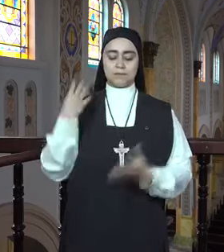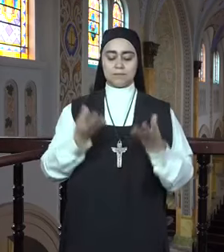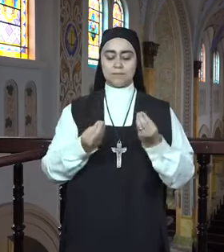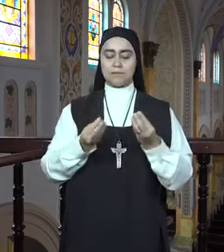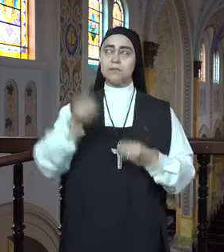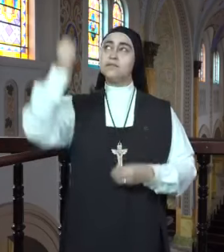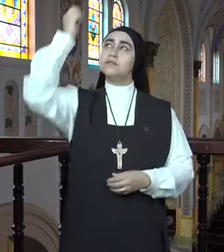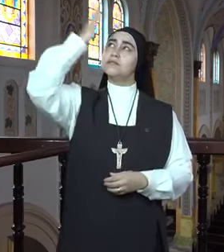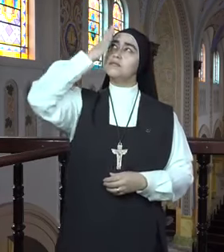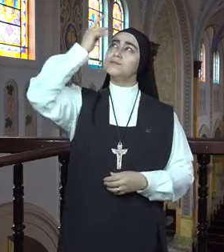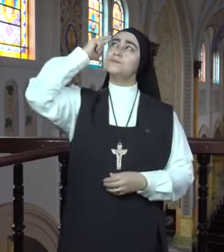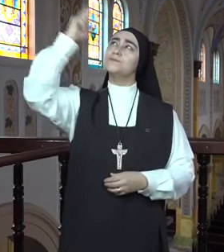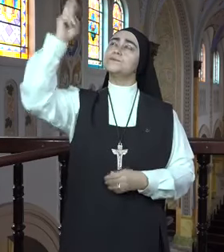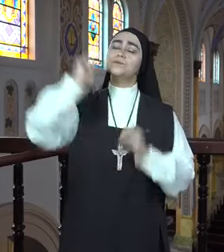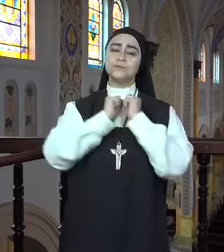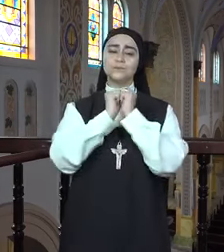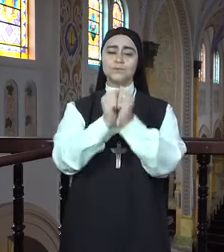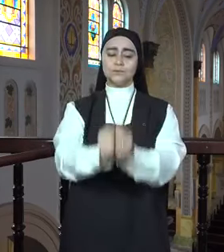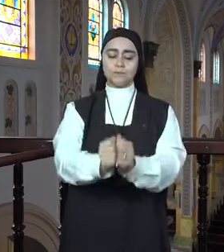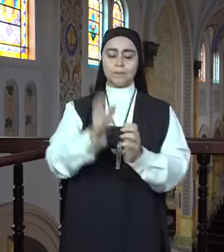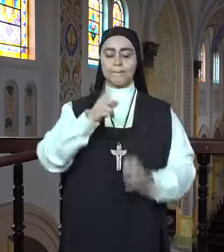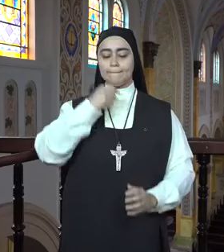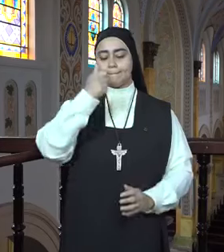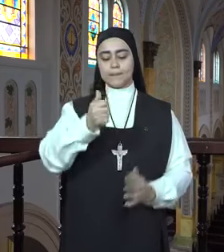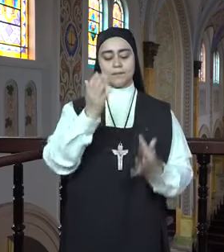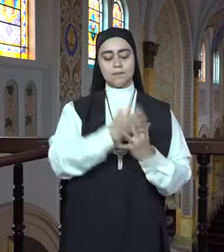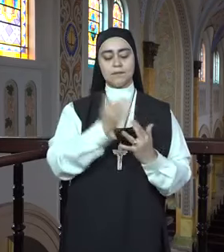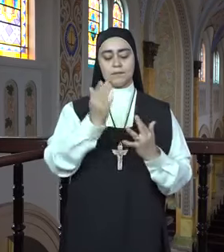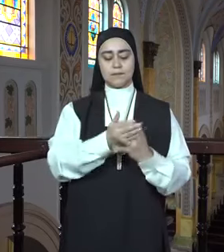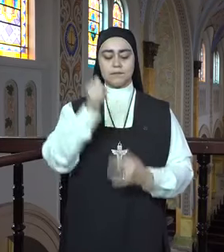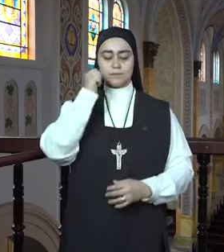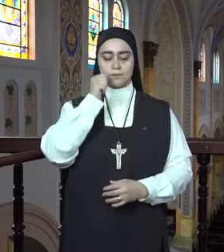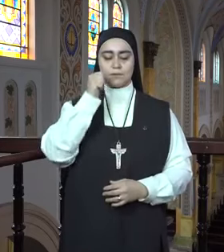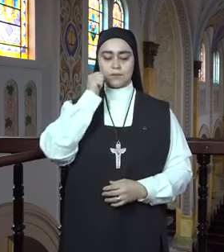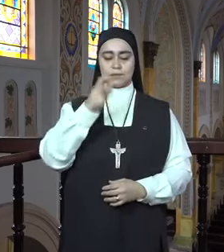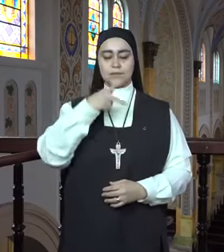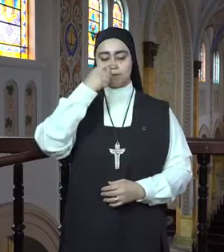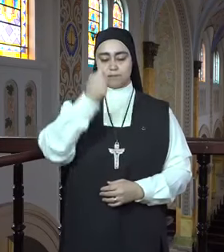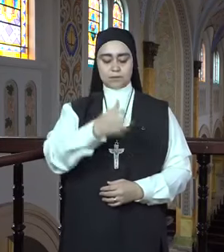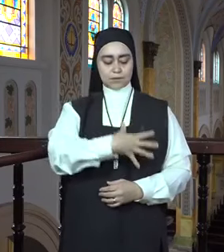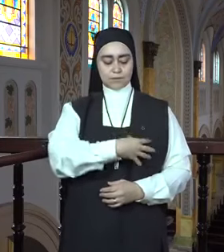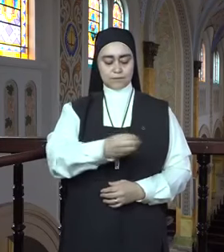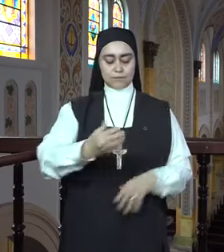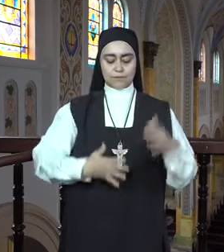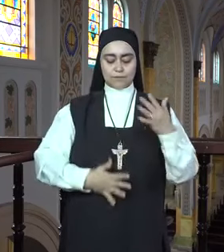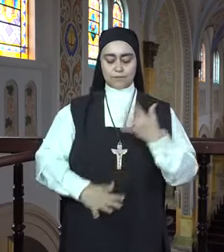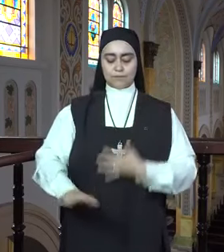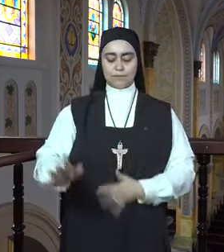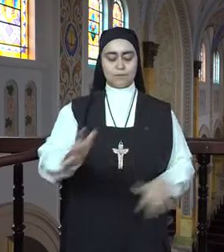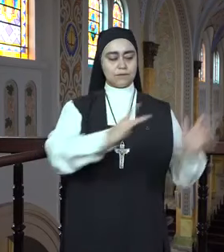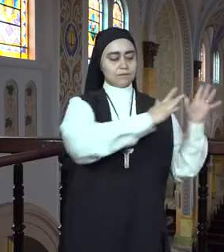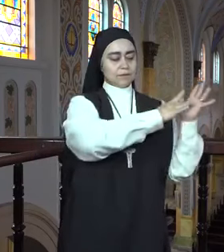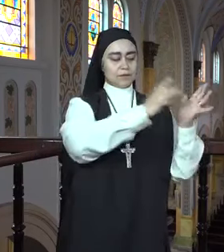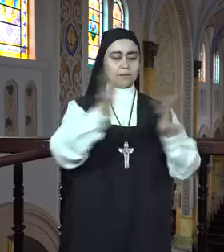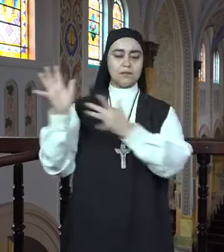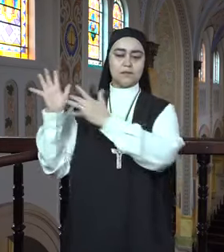o Senhor é convosco. Bendita sois vós entre as mulheres, e bendito é o fruto do vosso ventre,